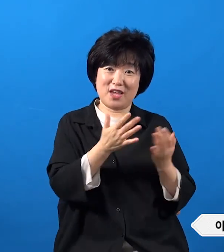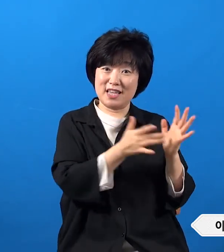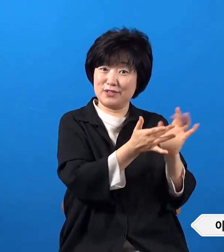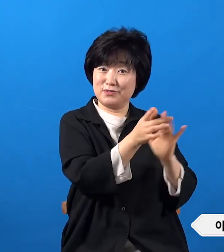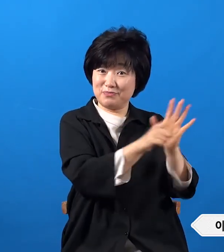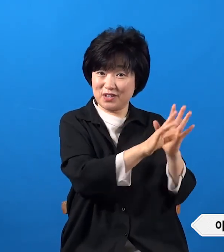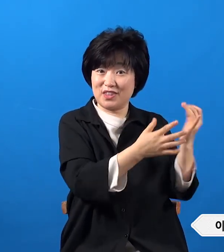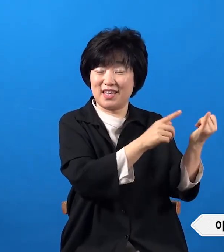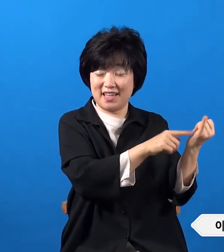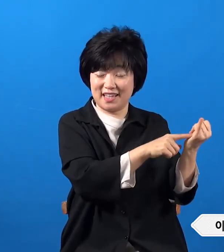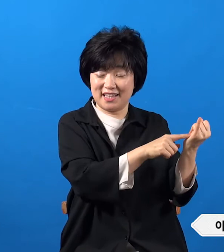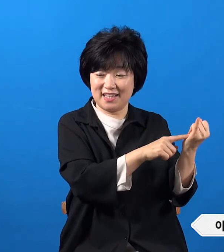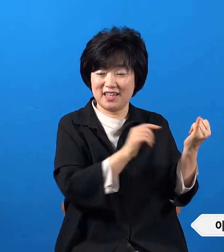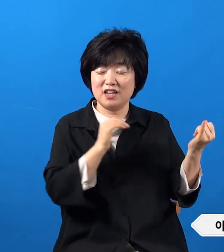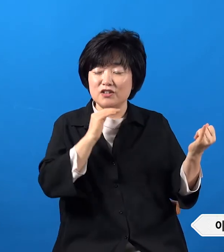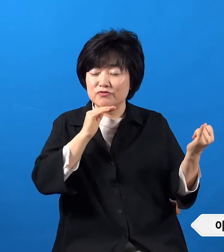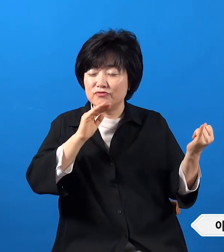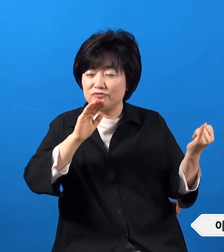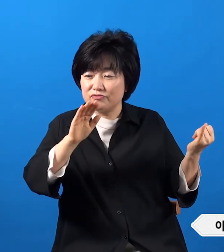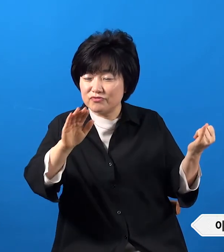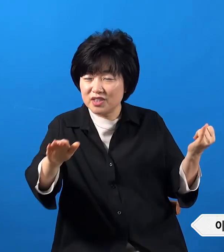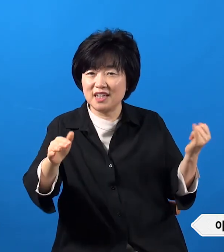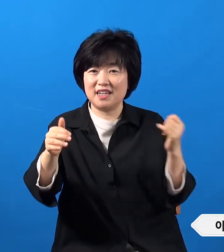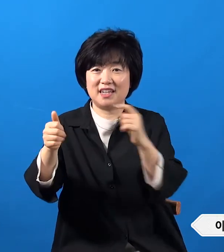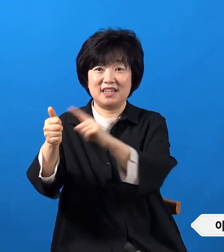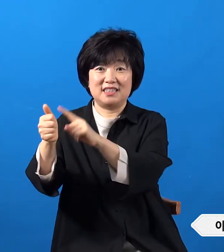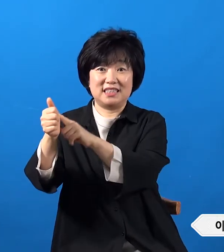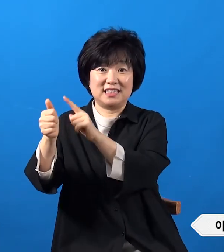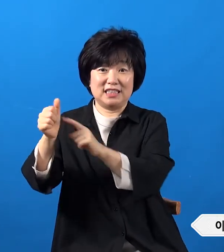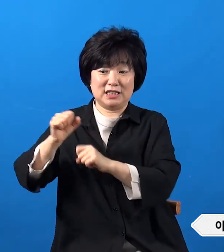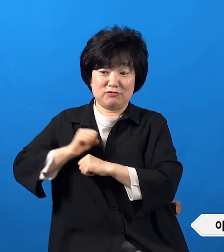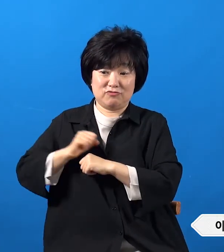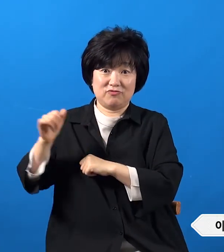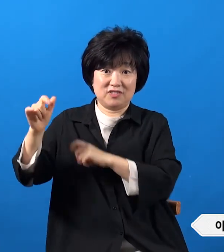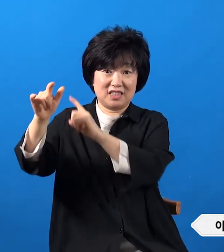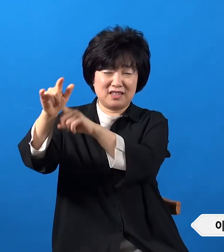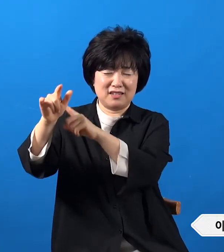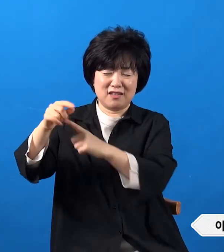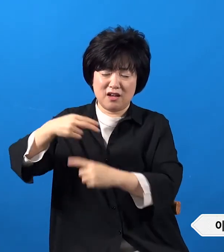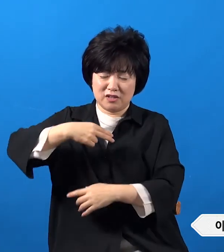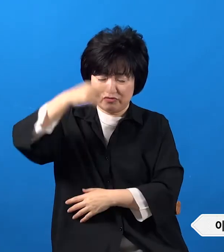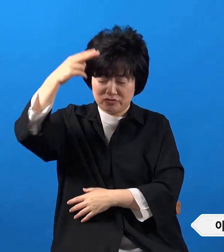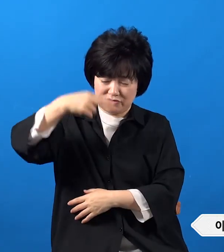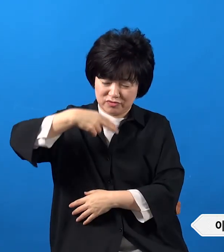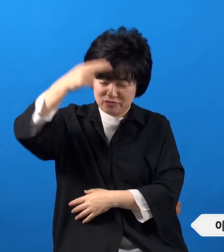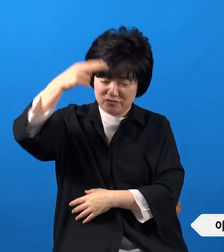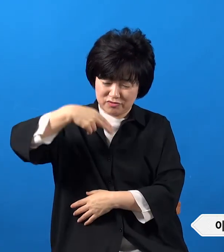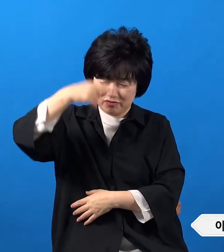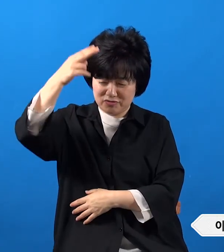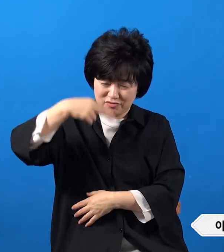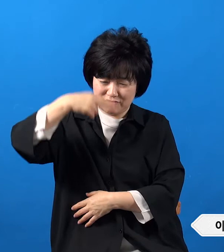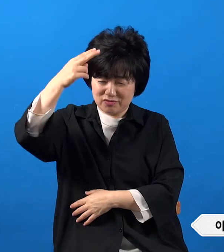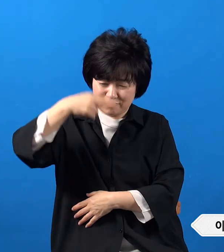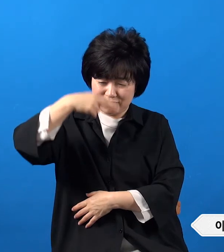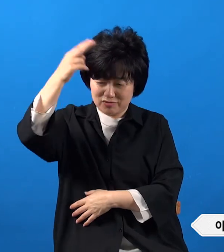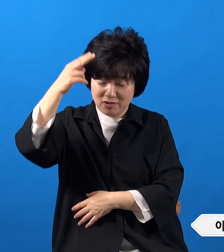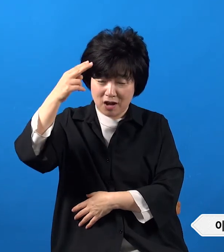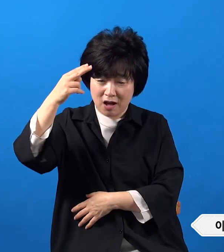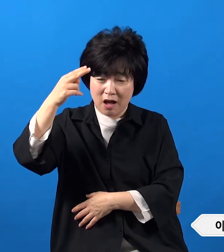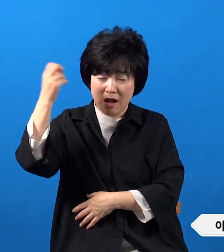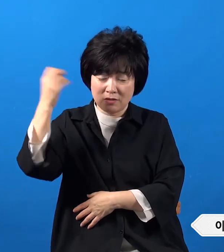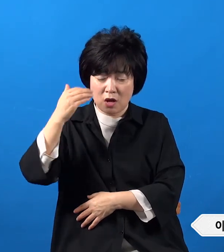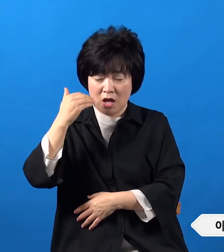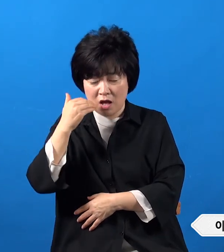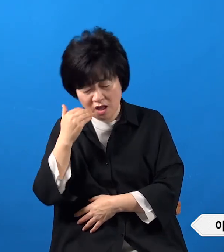한편 플러머에게는 그 20년 동안 무슨 일이 일어나느냐. 알코올 중독으로 새로운 삶을 살고자 노력했지만